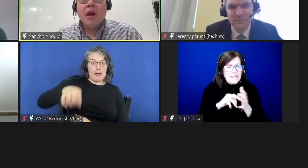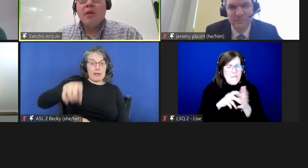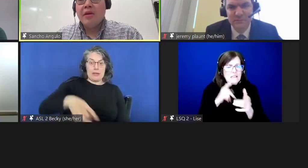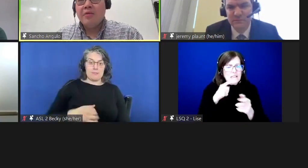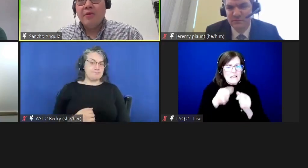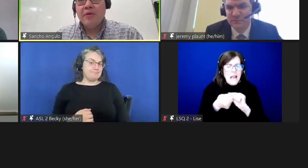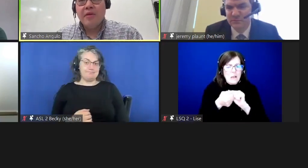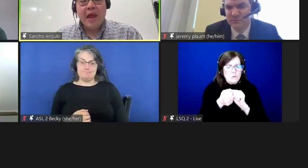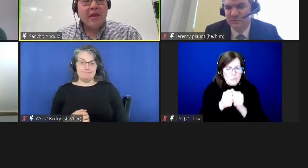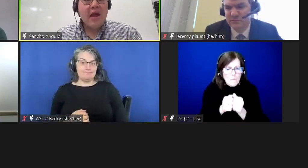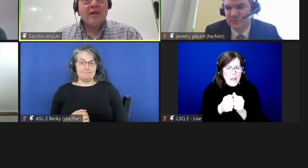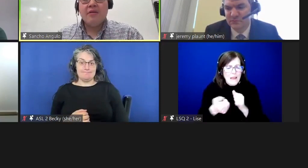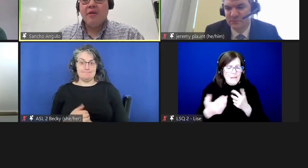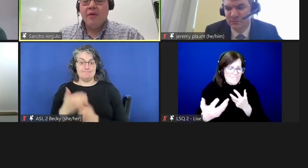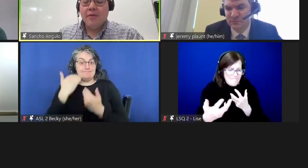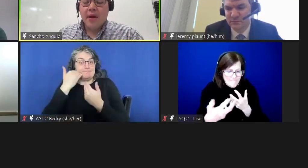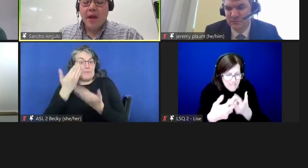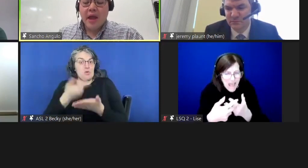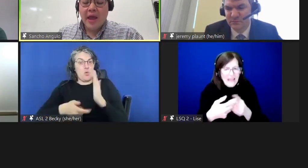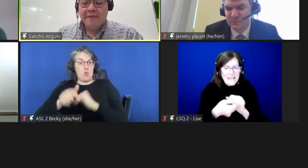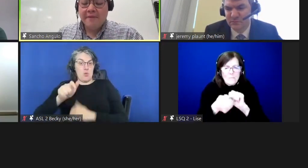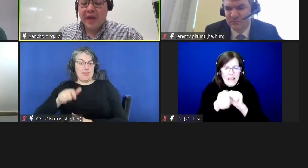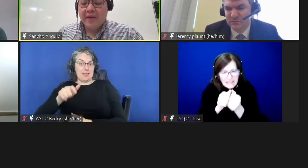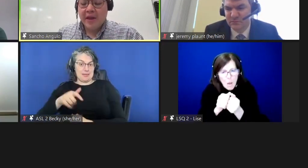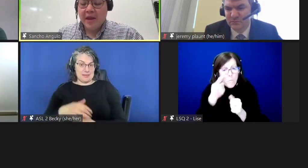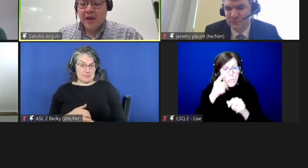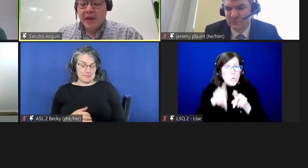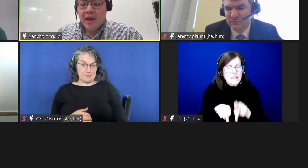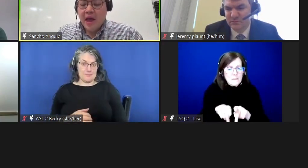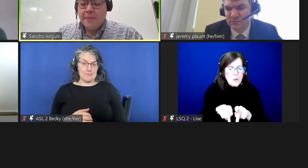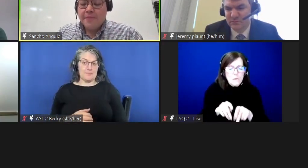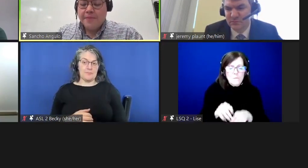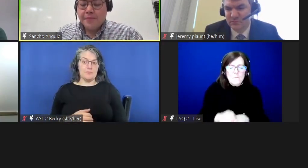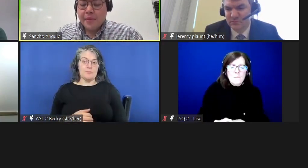adaptations auxquelles doivent procéder. Et donc,